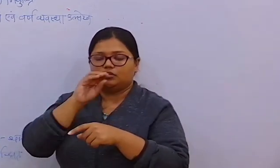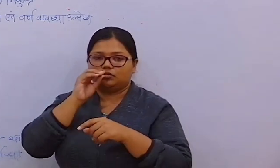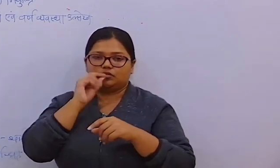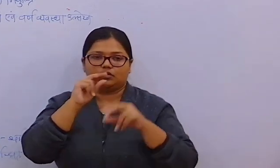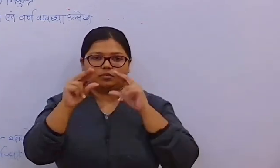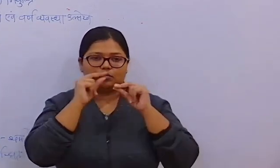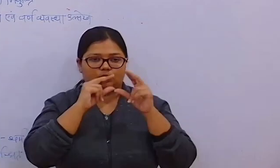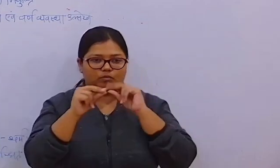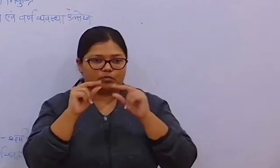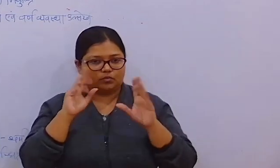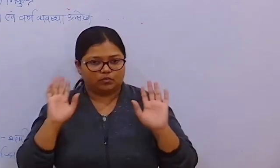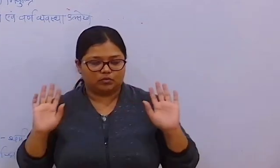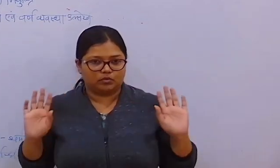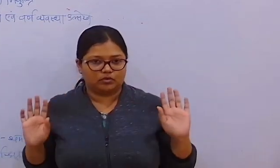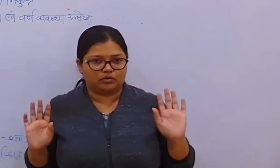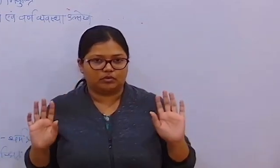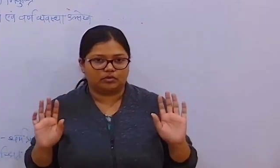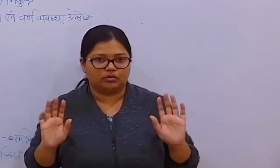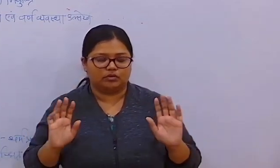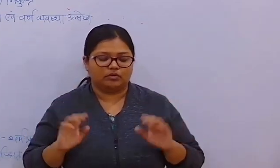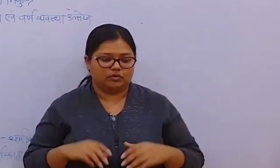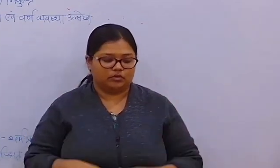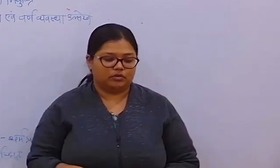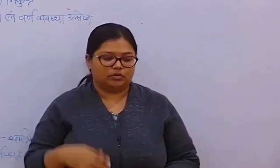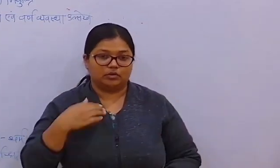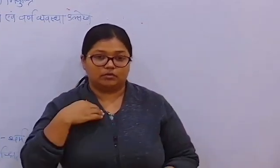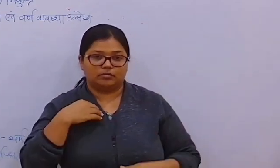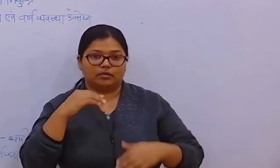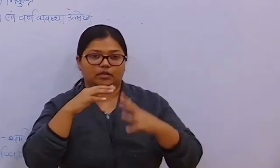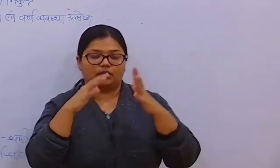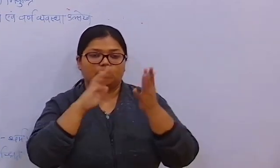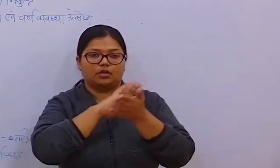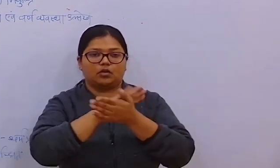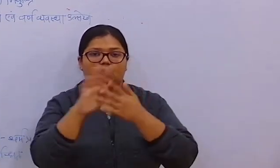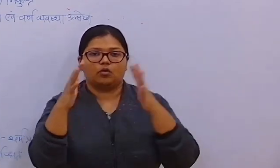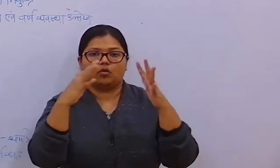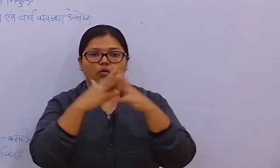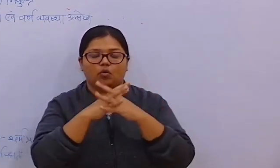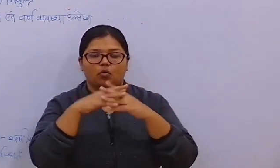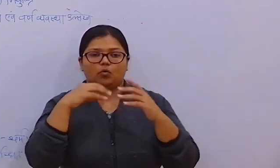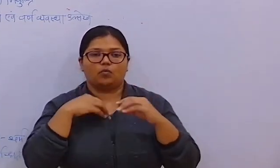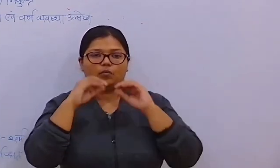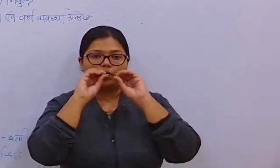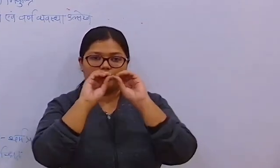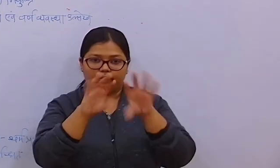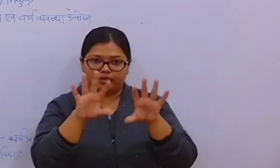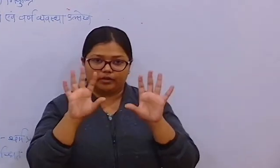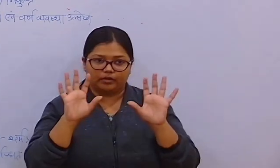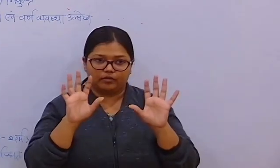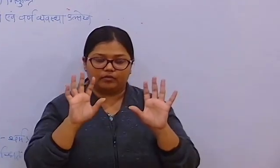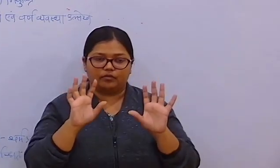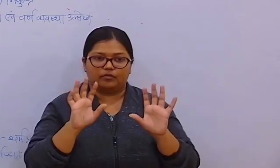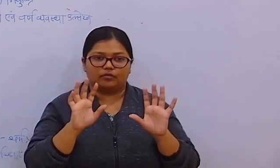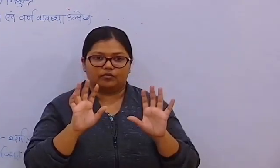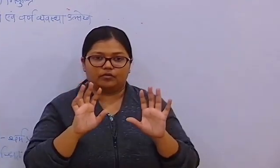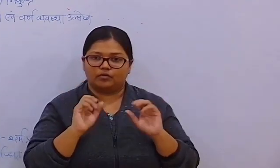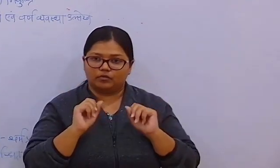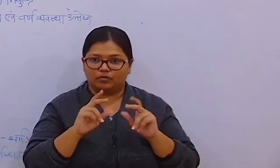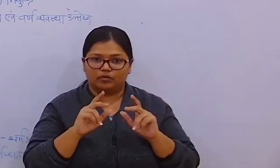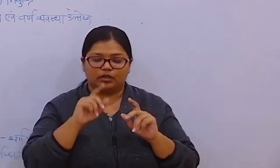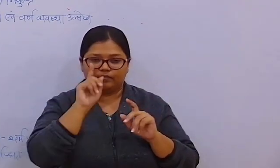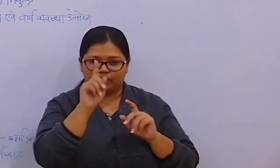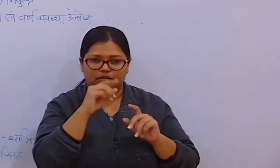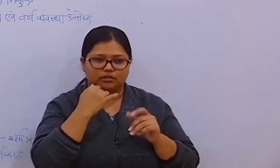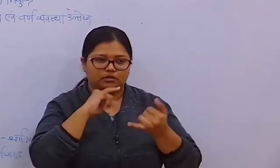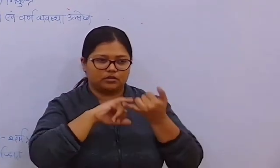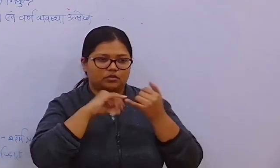मैं एक होमवर्क दिया था जिसको एक बच्चे ने सर्च भी किया है लेकिन वो आंसर नहीं मिल पाया है, उसने ईमानदारी से किया है, इसलिए